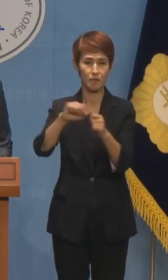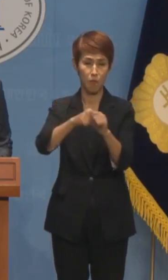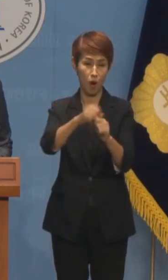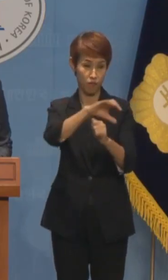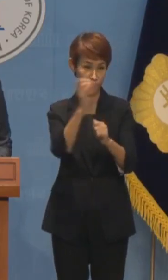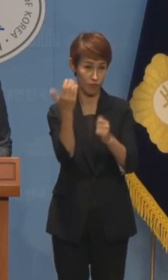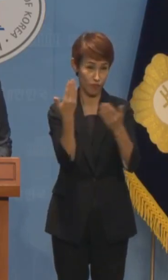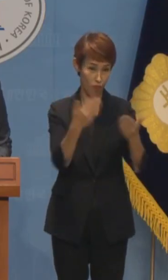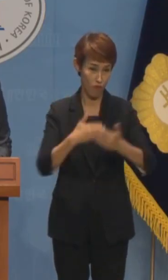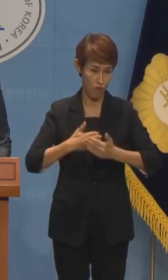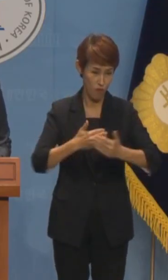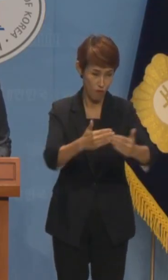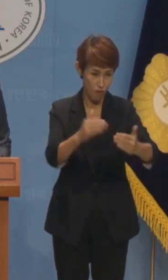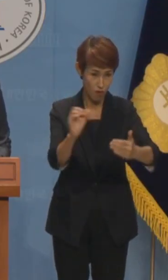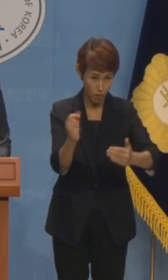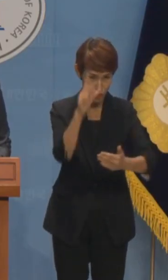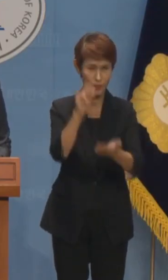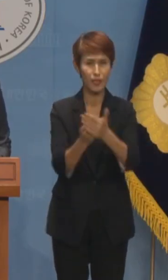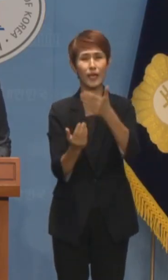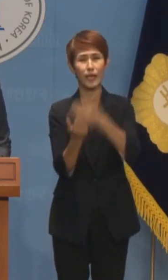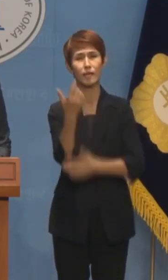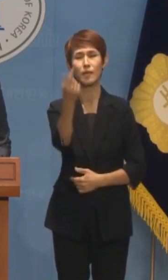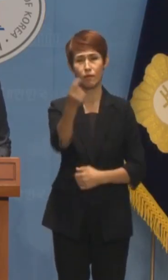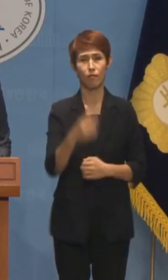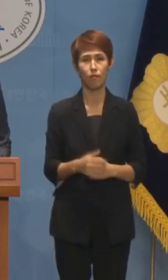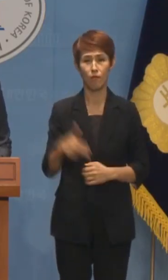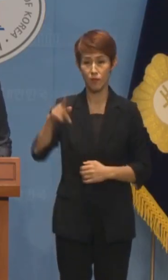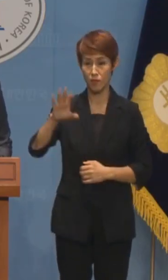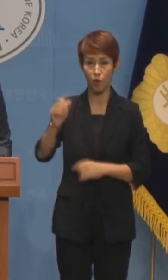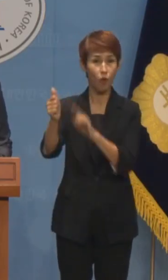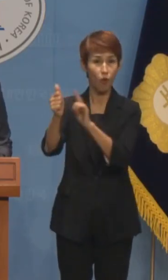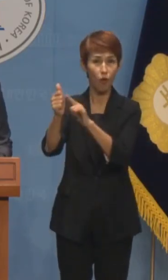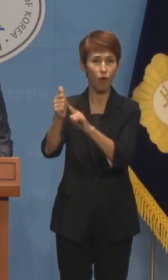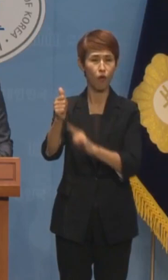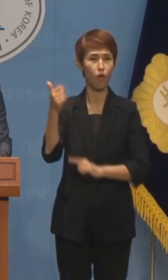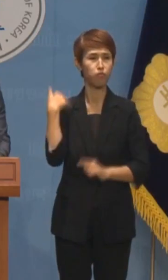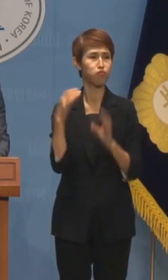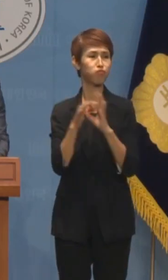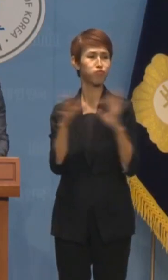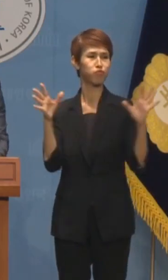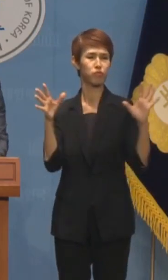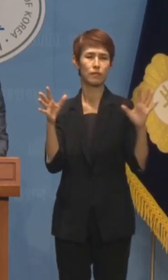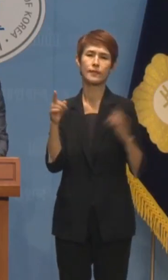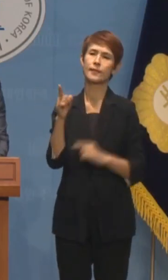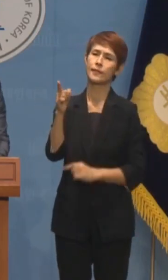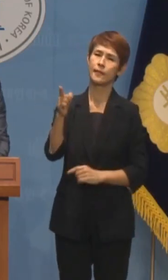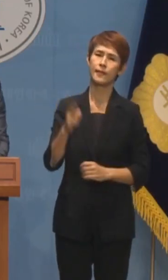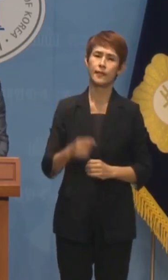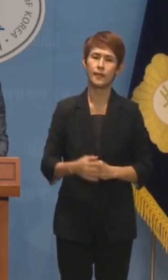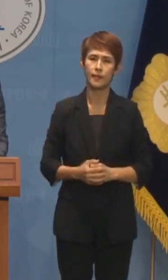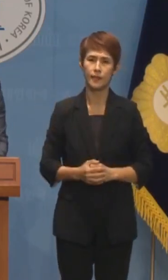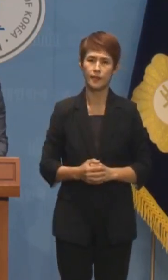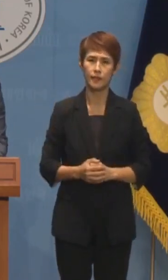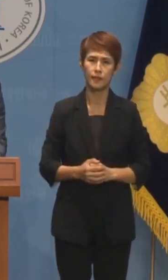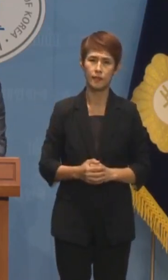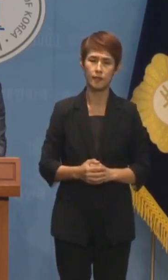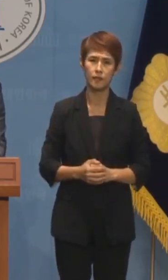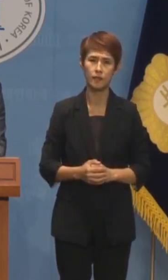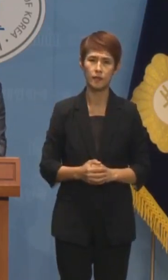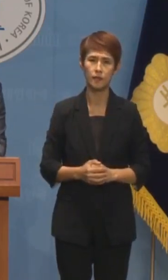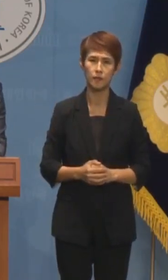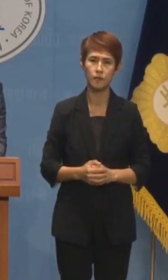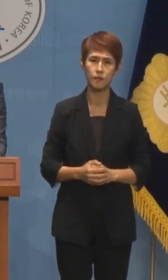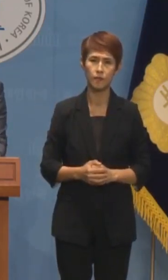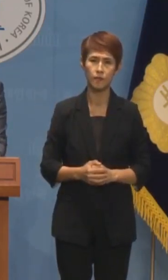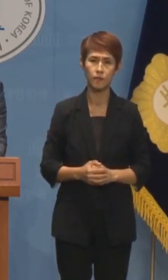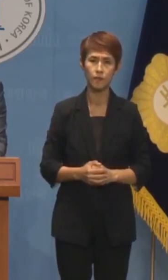데서 시작된 사건임에도 불구하고 정 회장은 책임지는 모습을 보이지 않았던